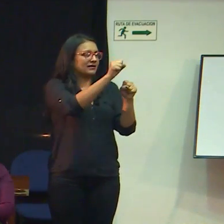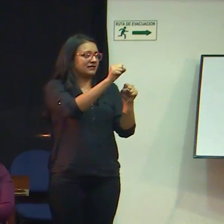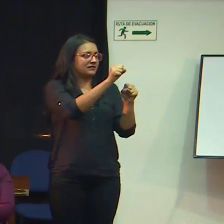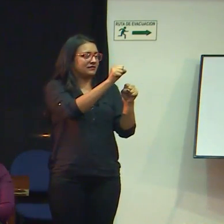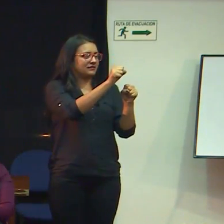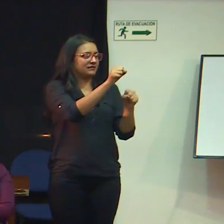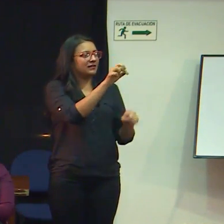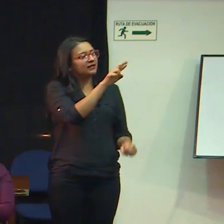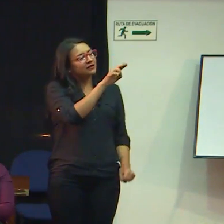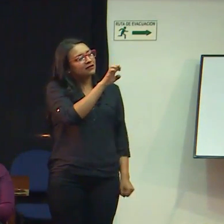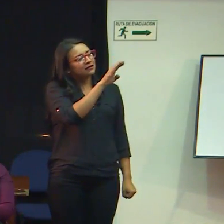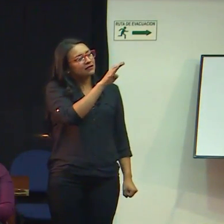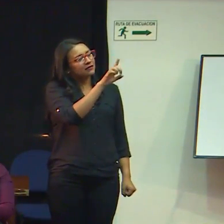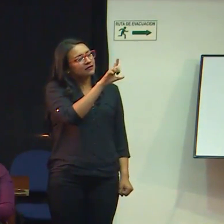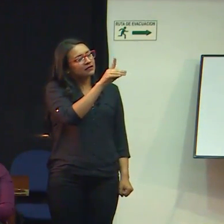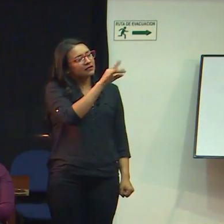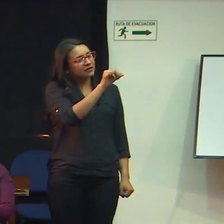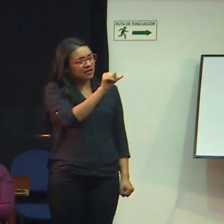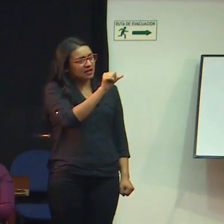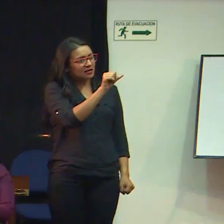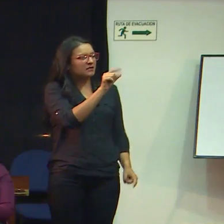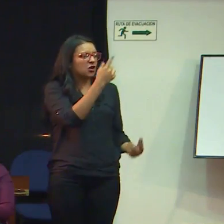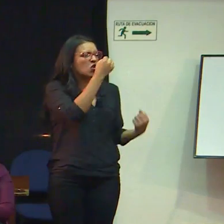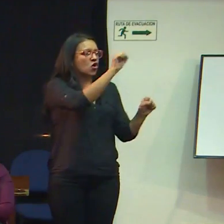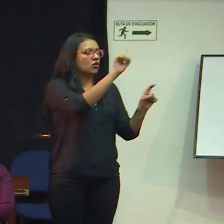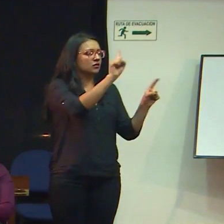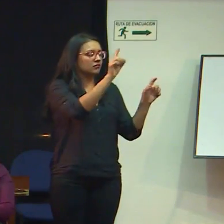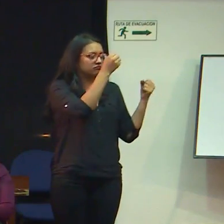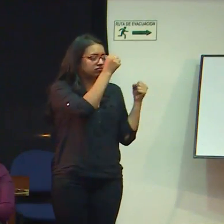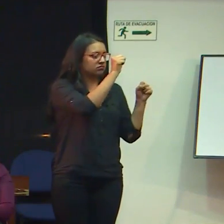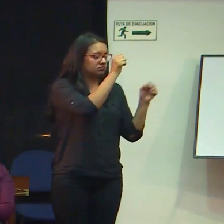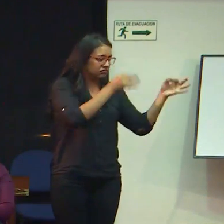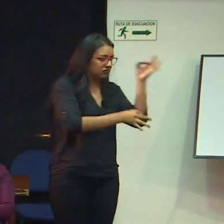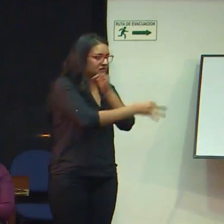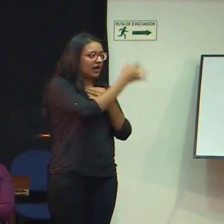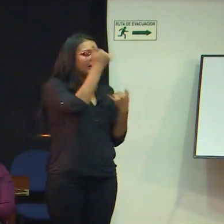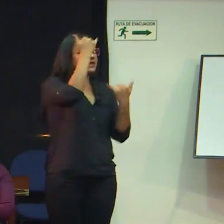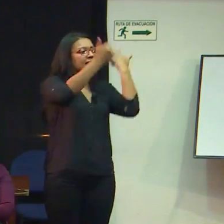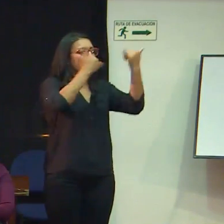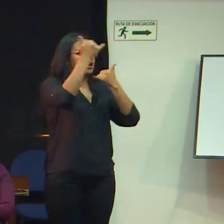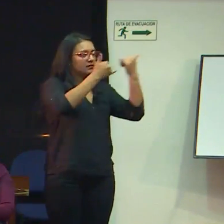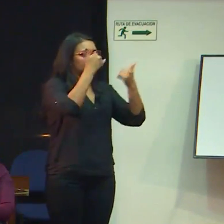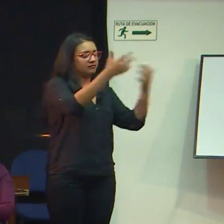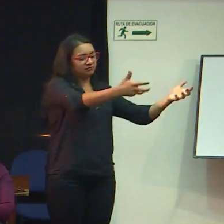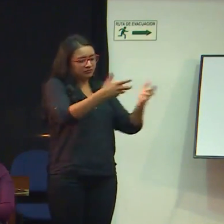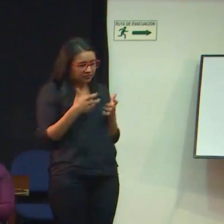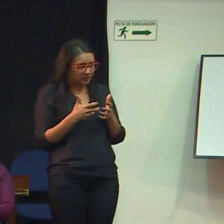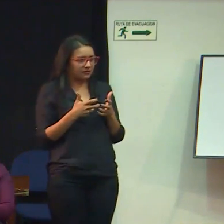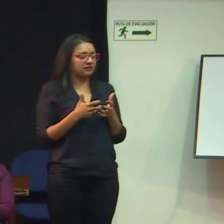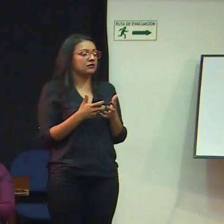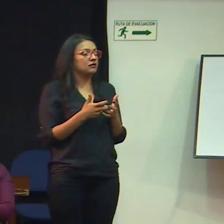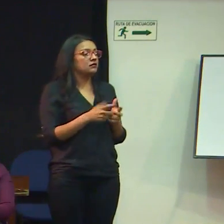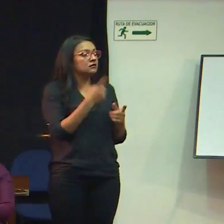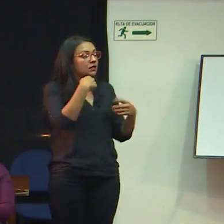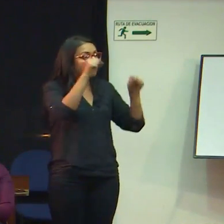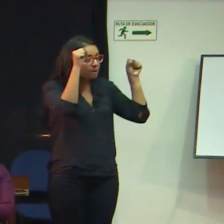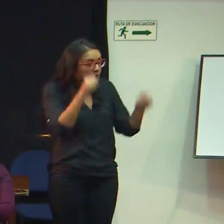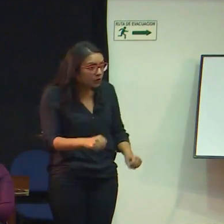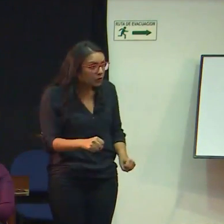este caso es empezar a juntar ideas y empezar a juntar argumentos para dar una lucha conjunta. Y de ahí pues hacer el llamado si hay